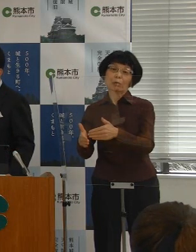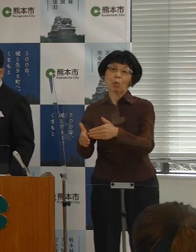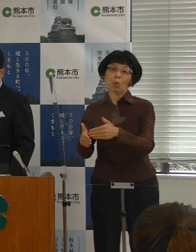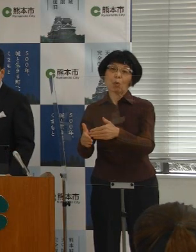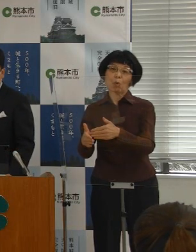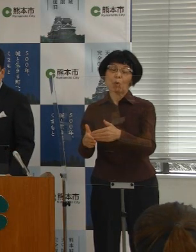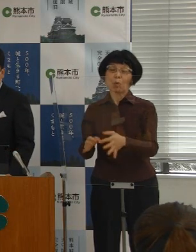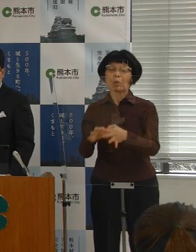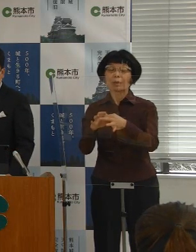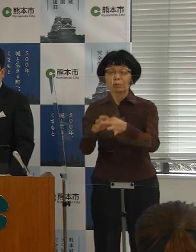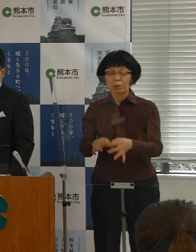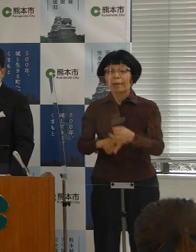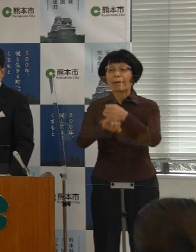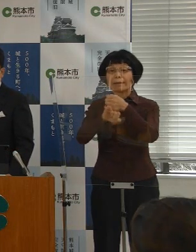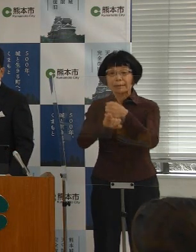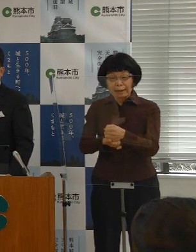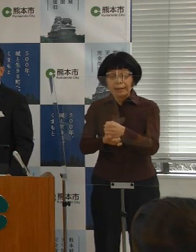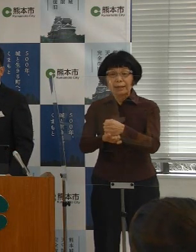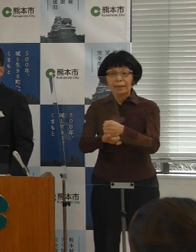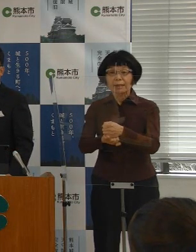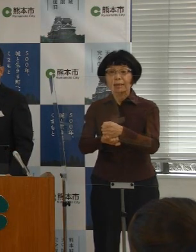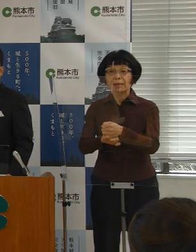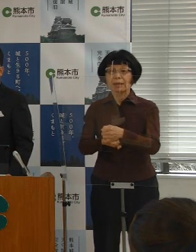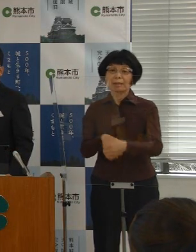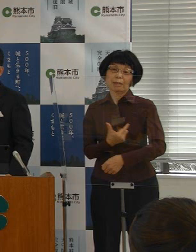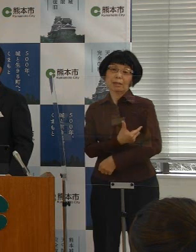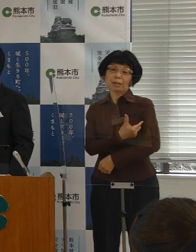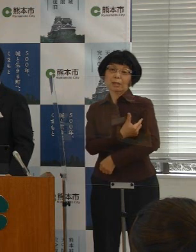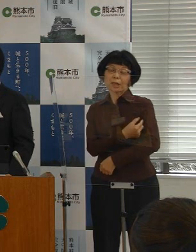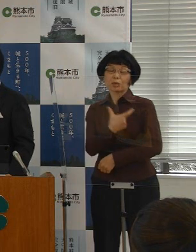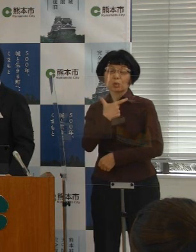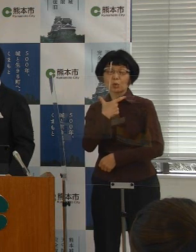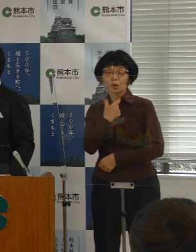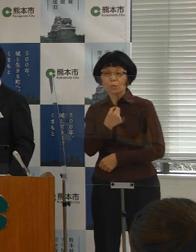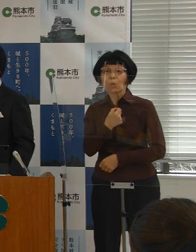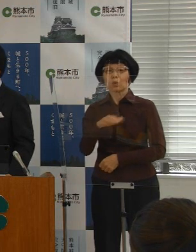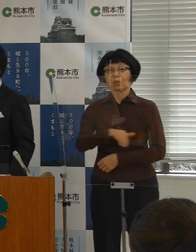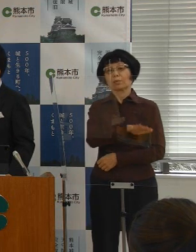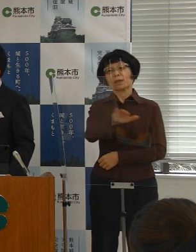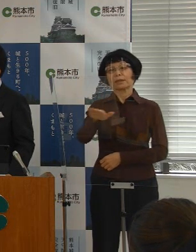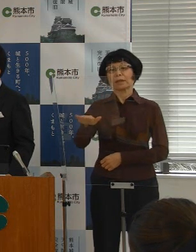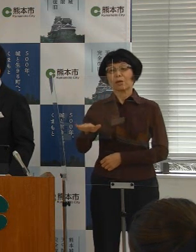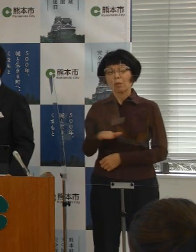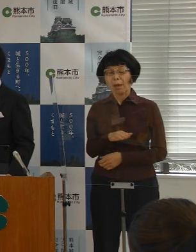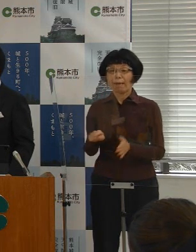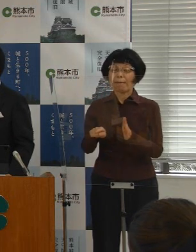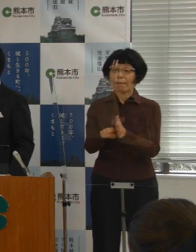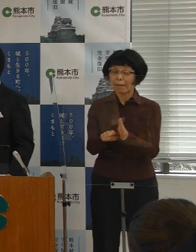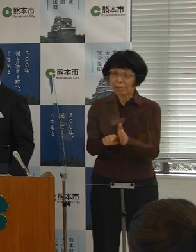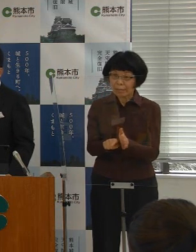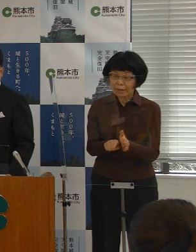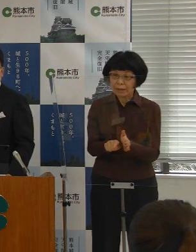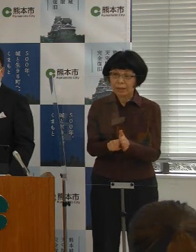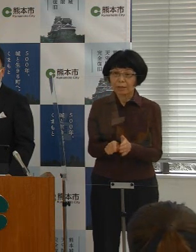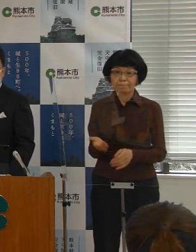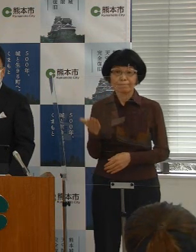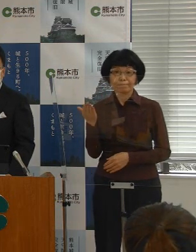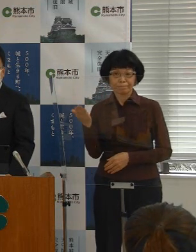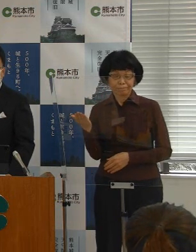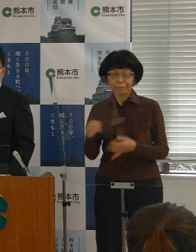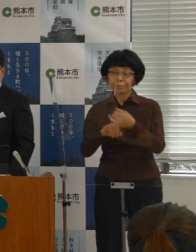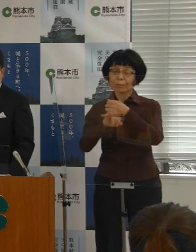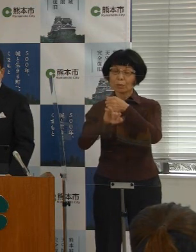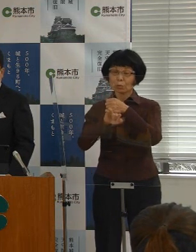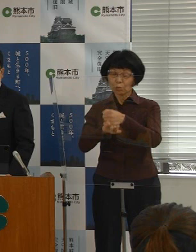ひ、接種をですね、希望される方は、お早めにですね、この予約を